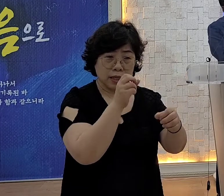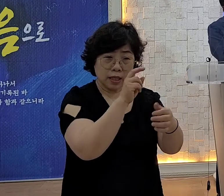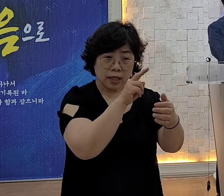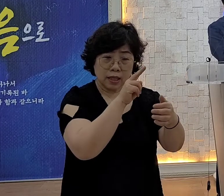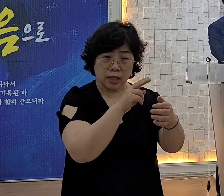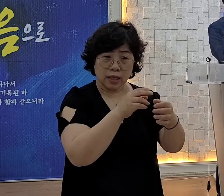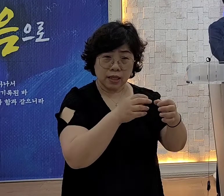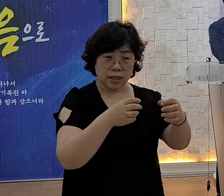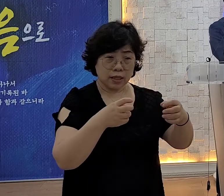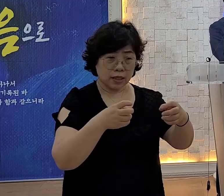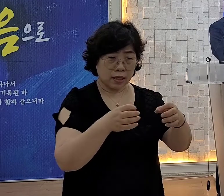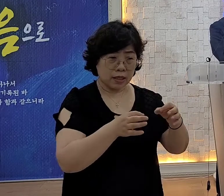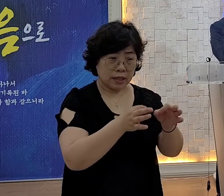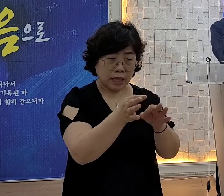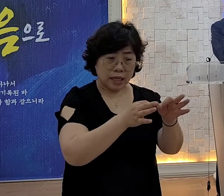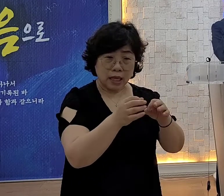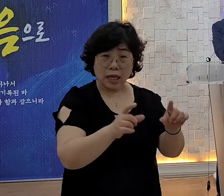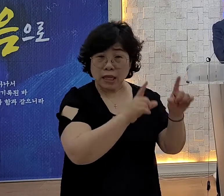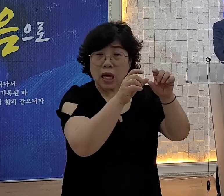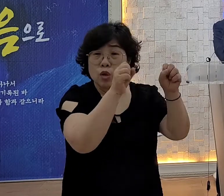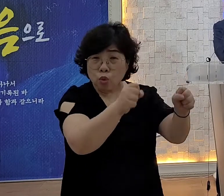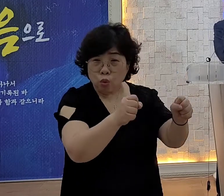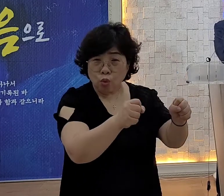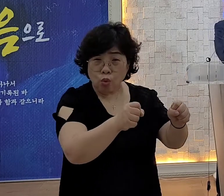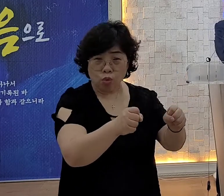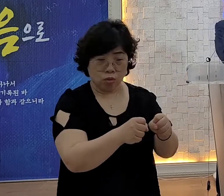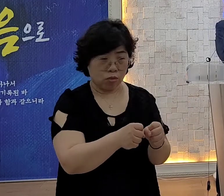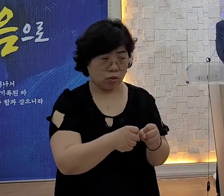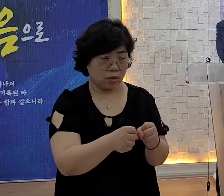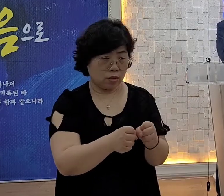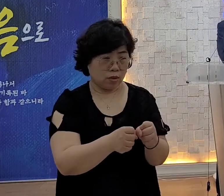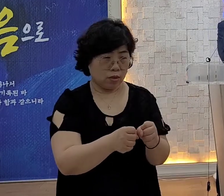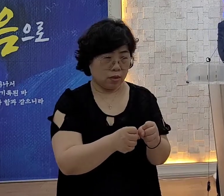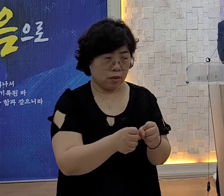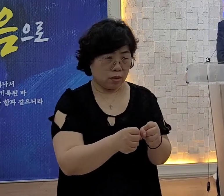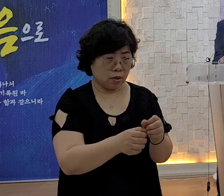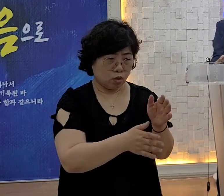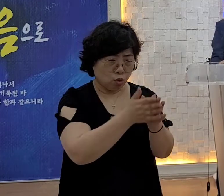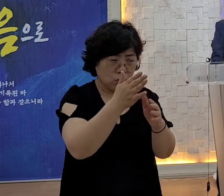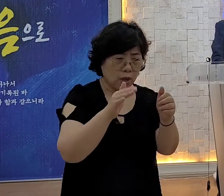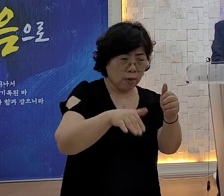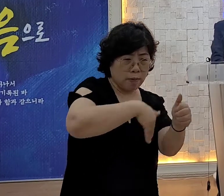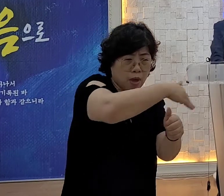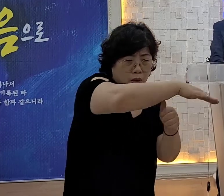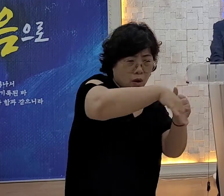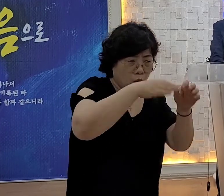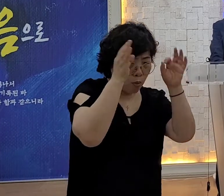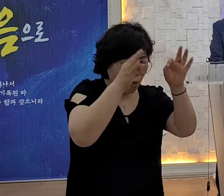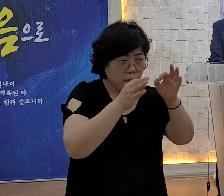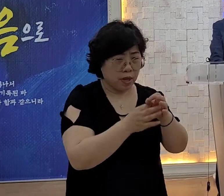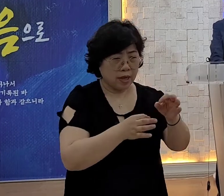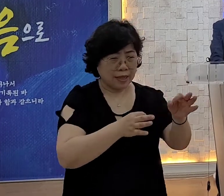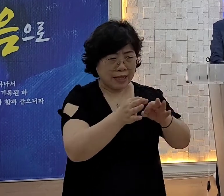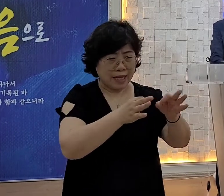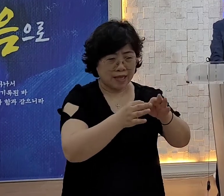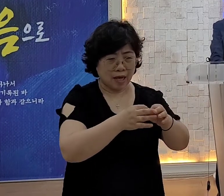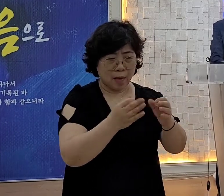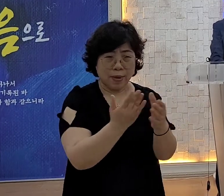아주 그 문화적 배경, 상업적 배경, 도시적 배경이 발달된 나라, 지역이었다 이